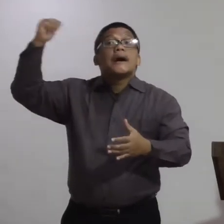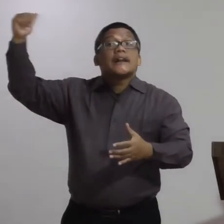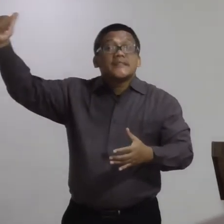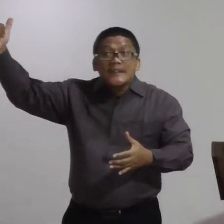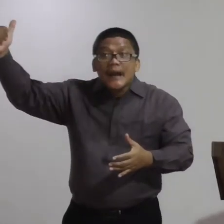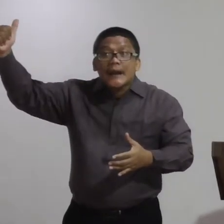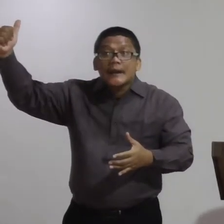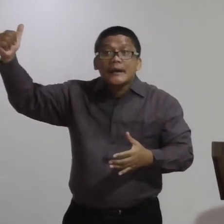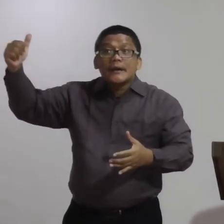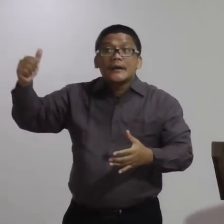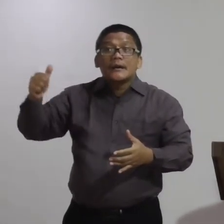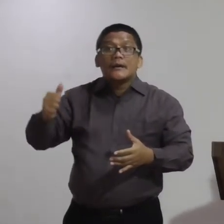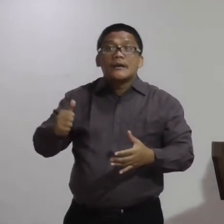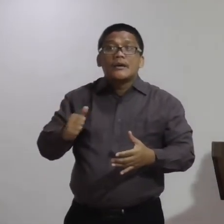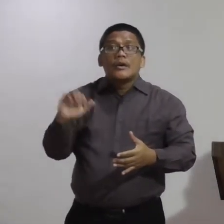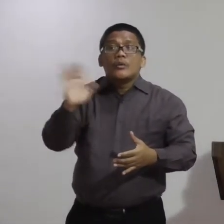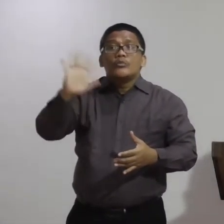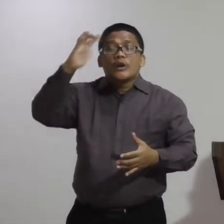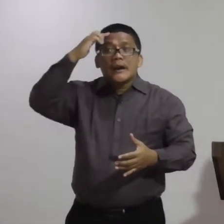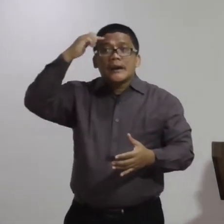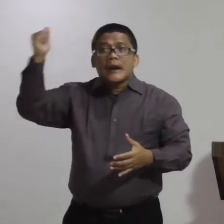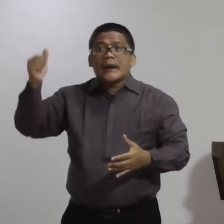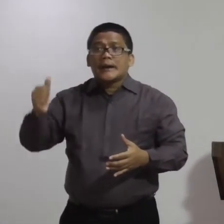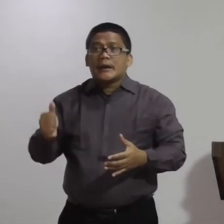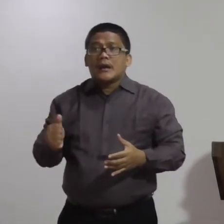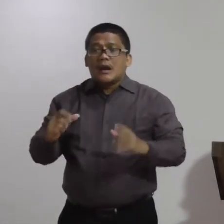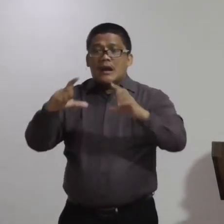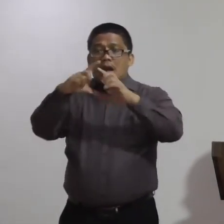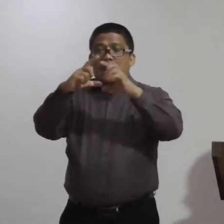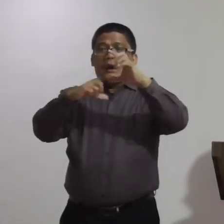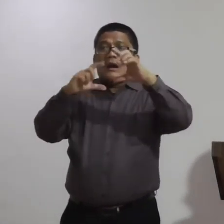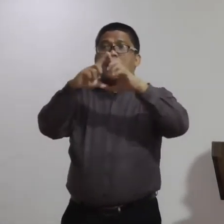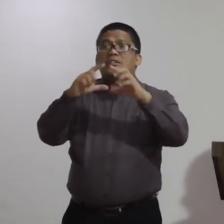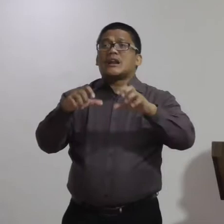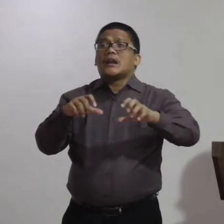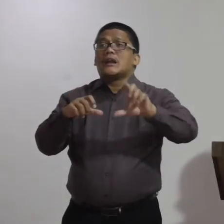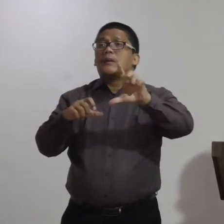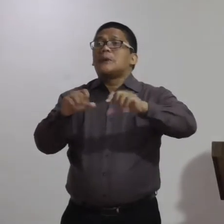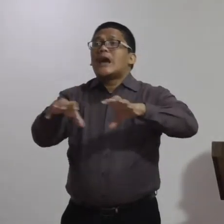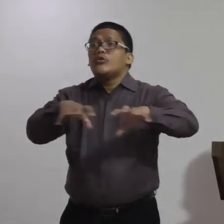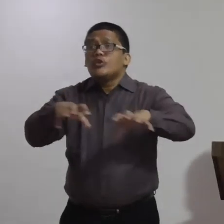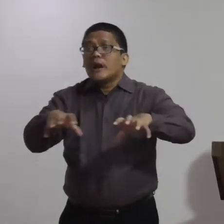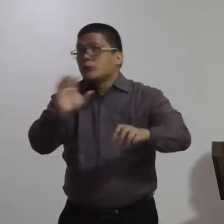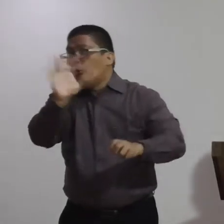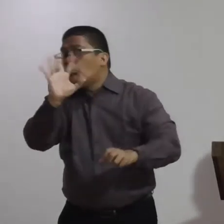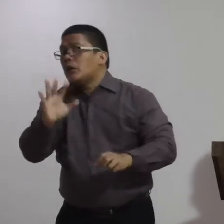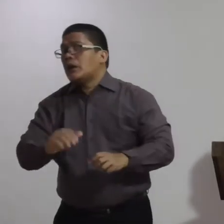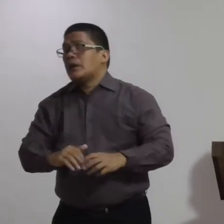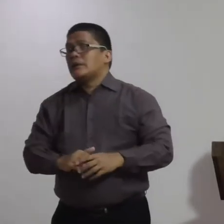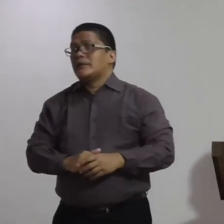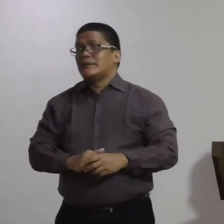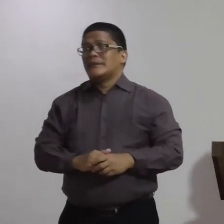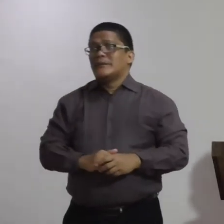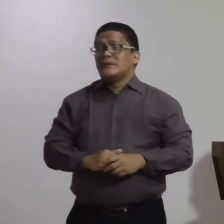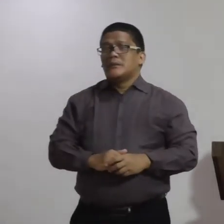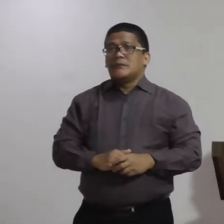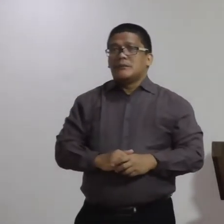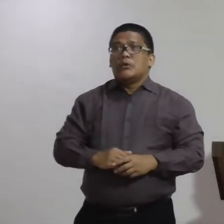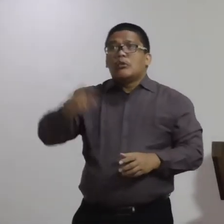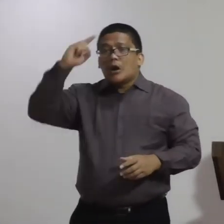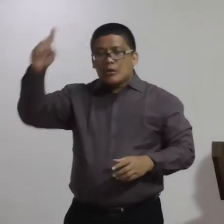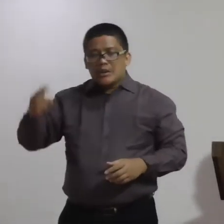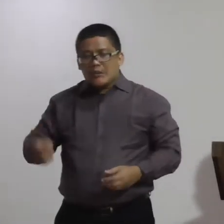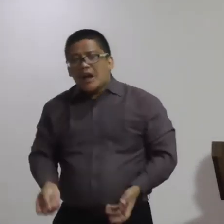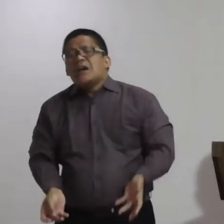Tuhan bukan karena asal bertindak, ya. Nah, udahlah saya kasih aja anak saya